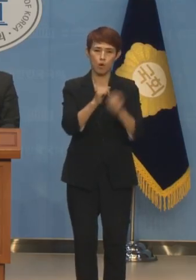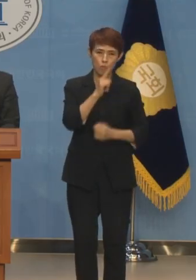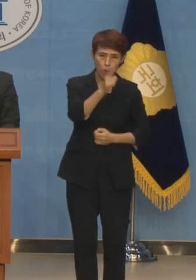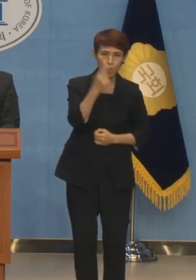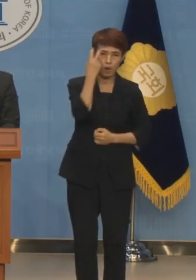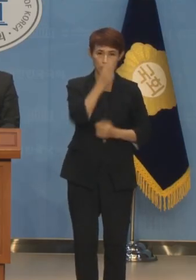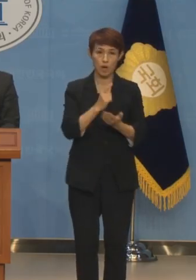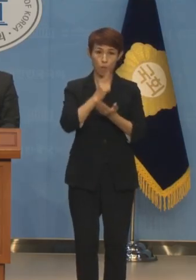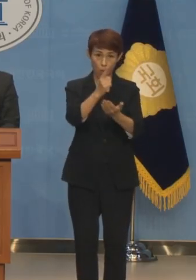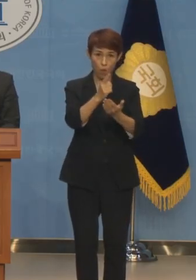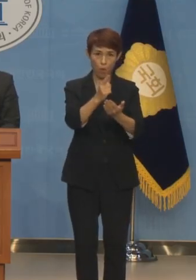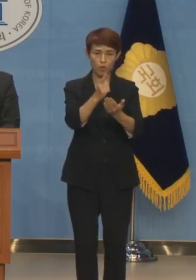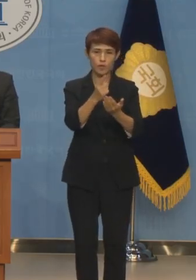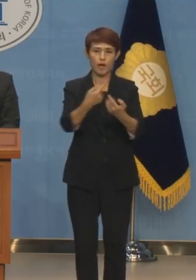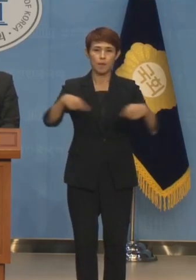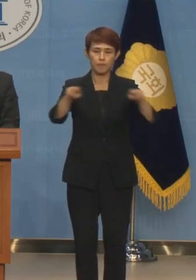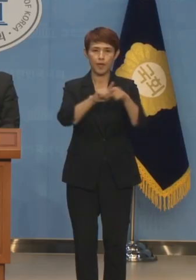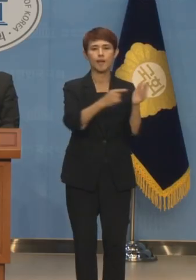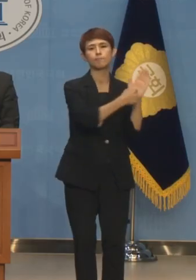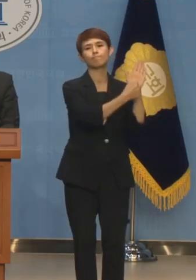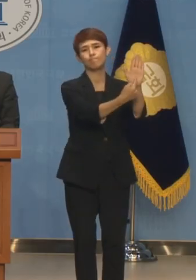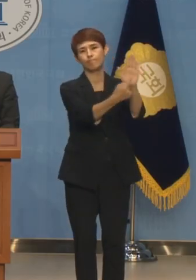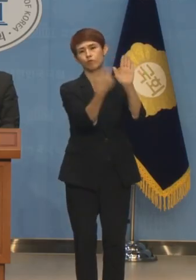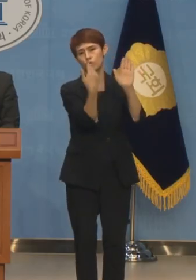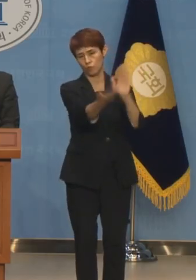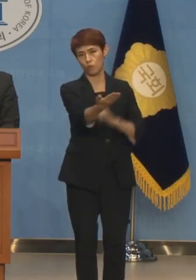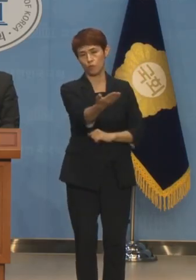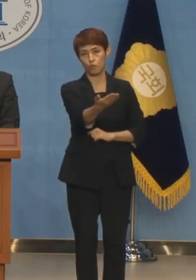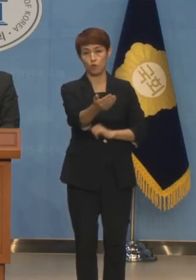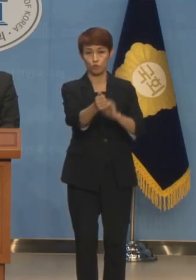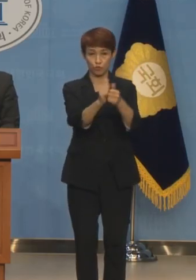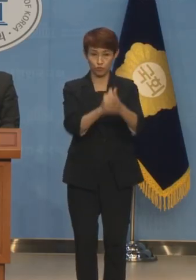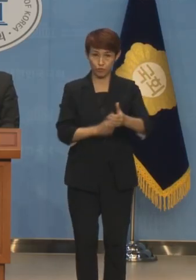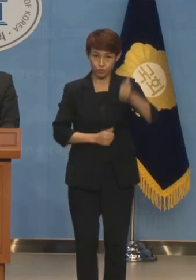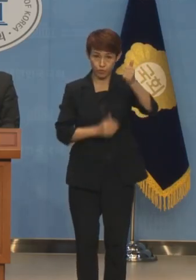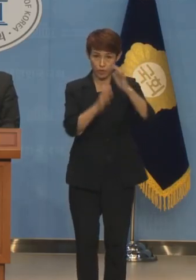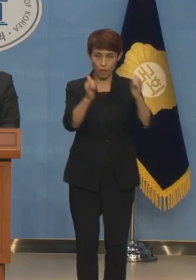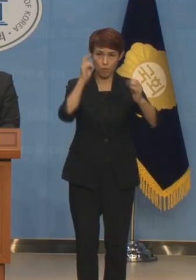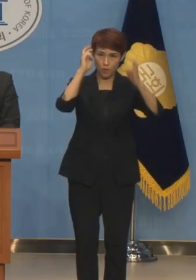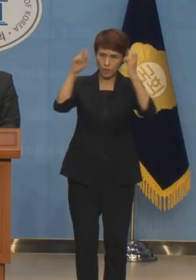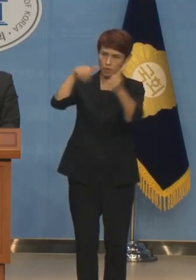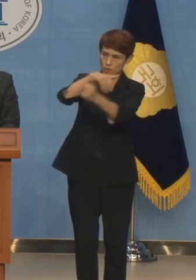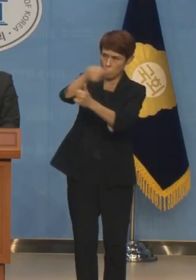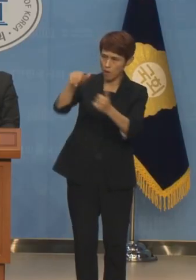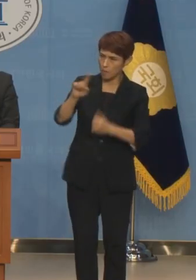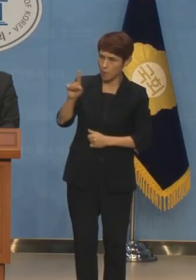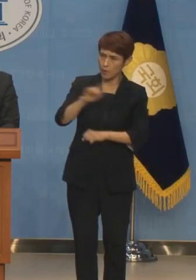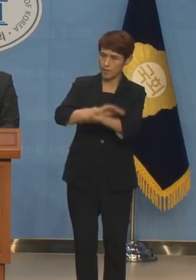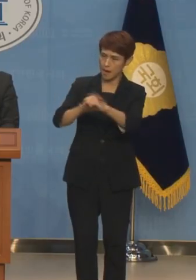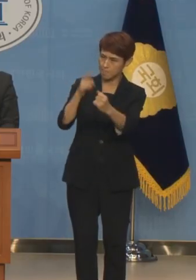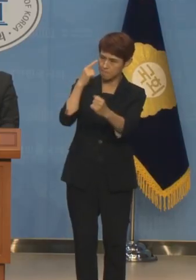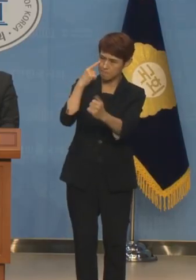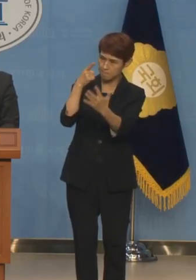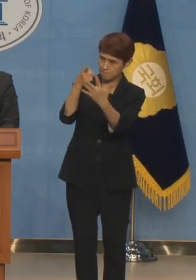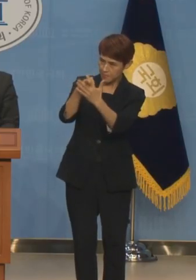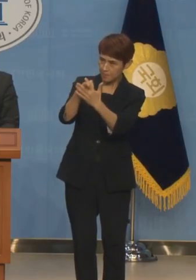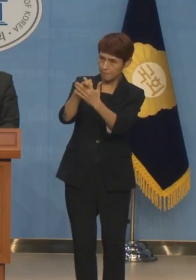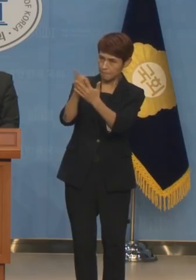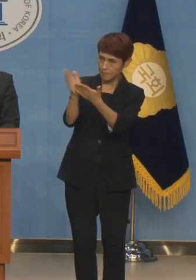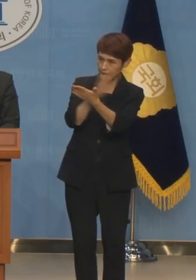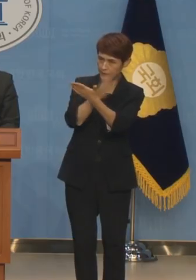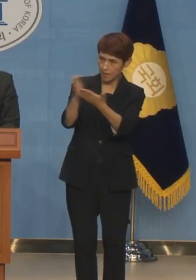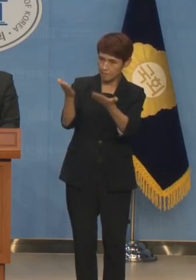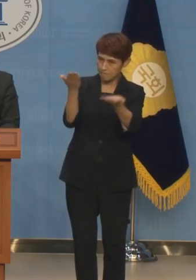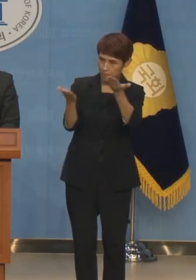정보를 함께 공시하도록 하여 주주들이 회사의 상태를 정확히 판단하고 그에